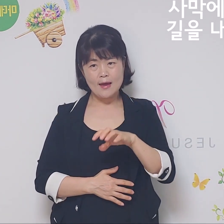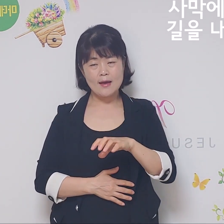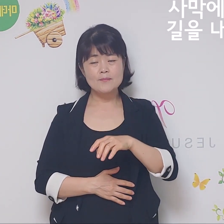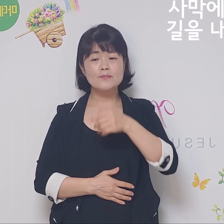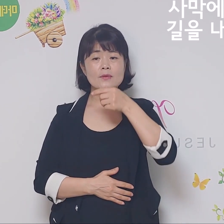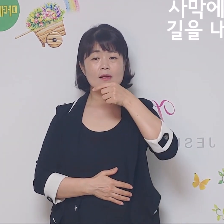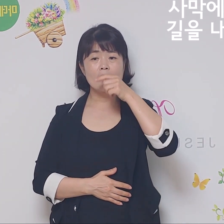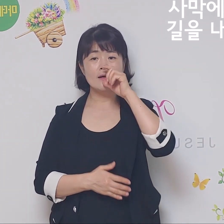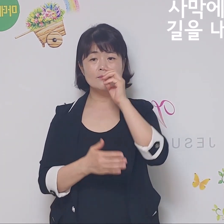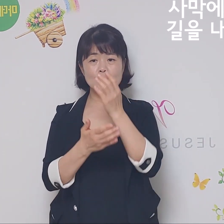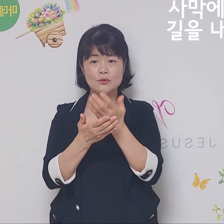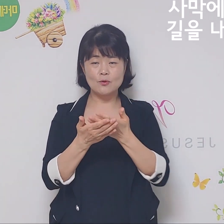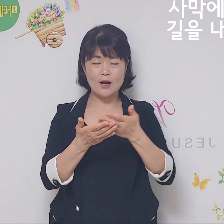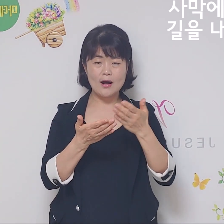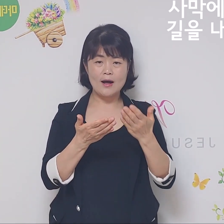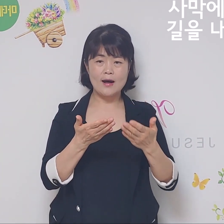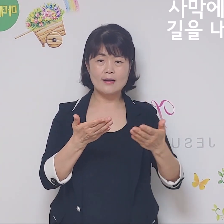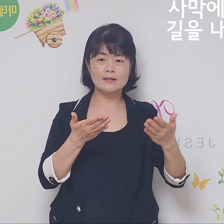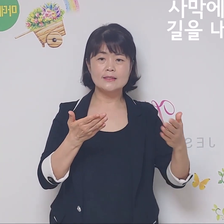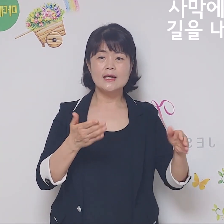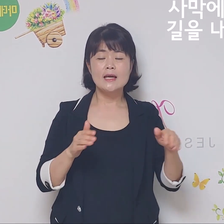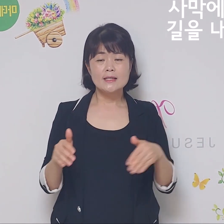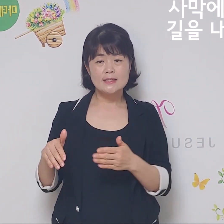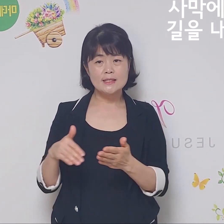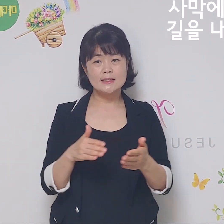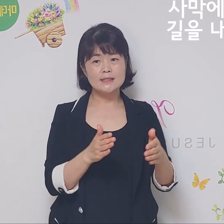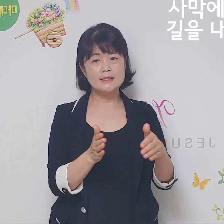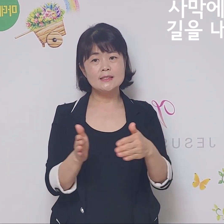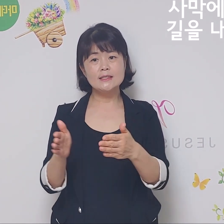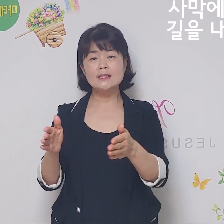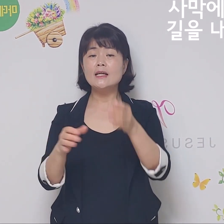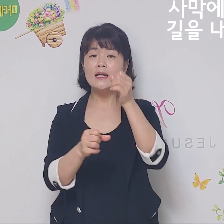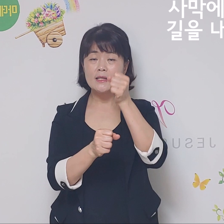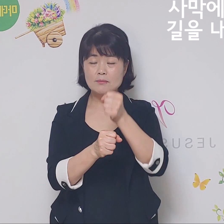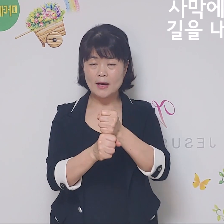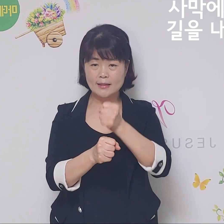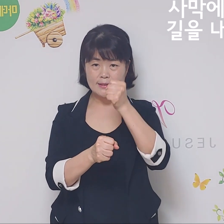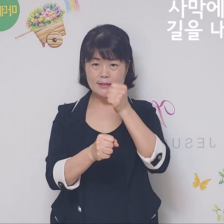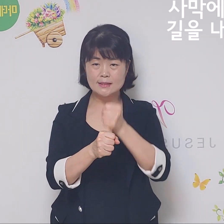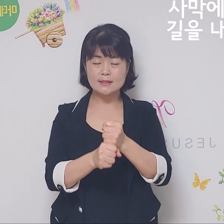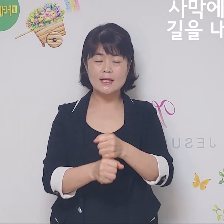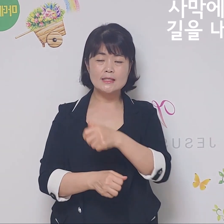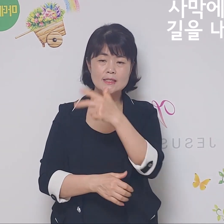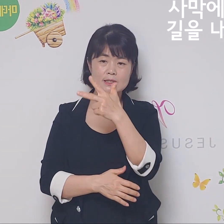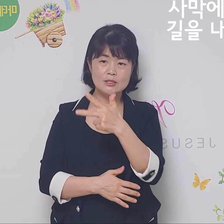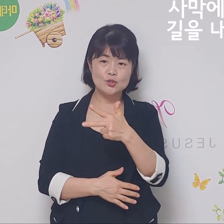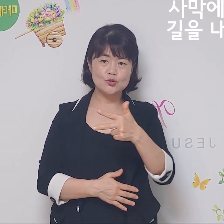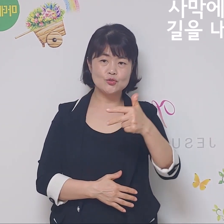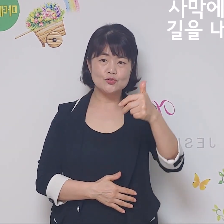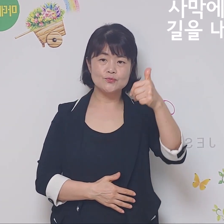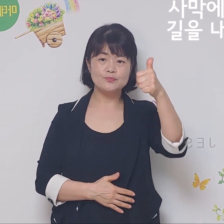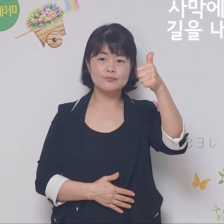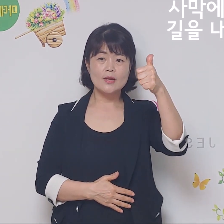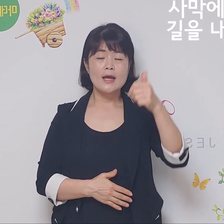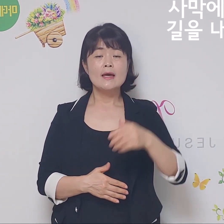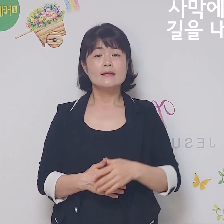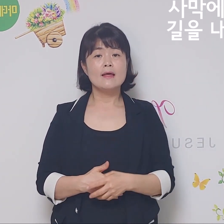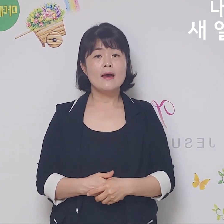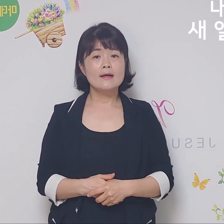사막의 강물과 길을 내시는 주. 내